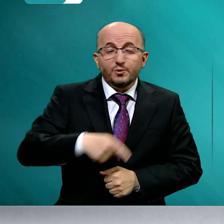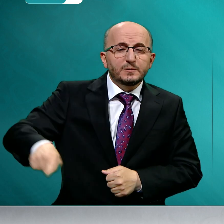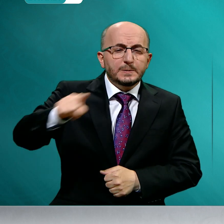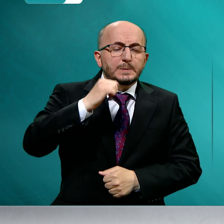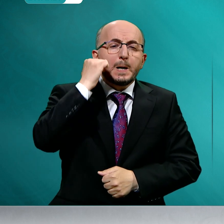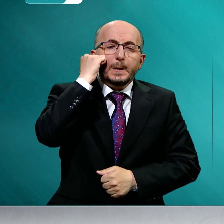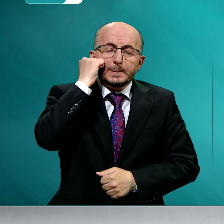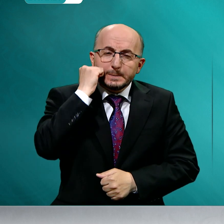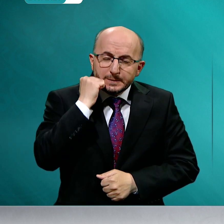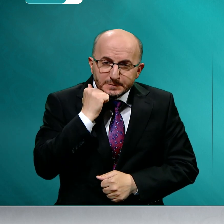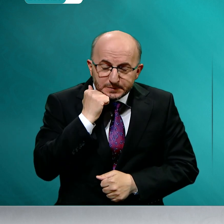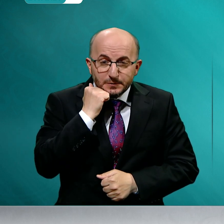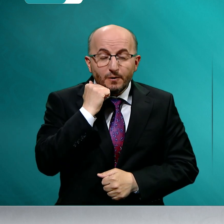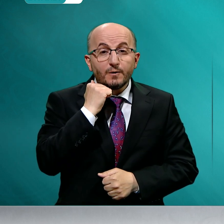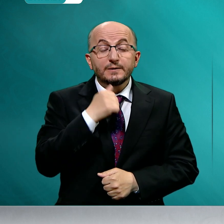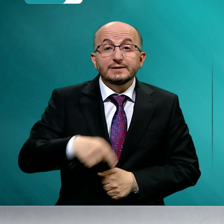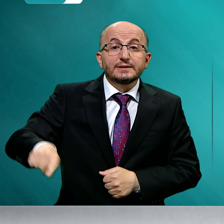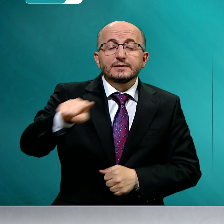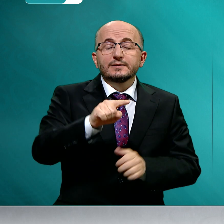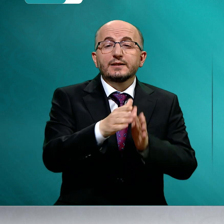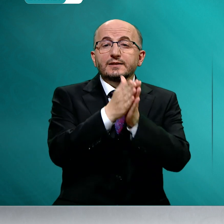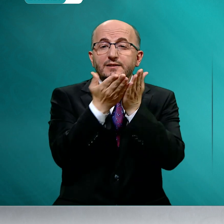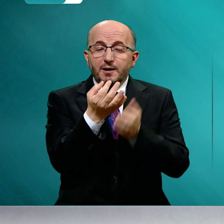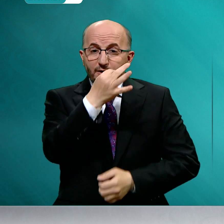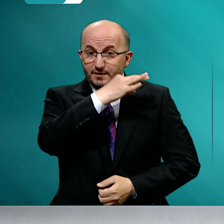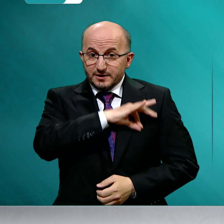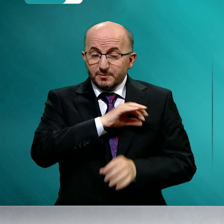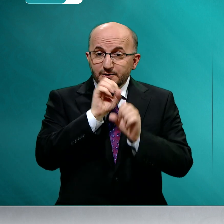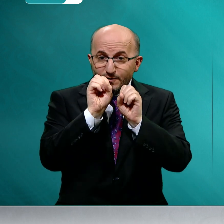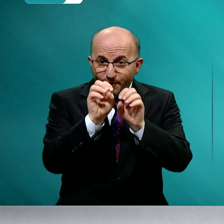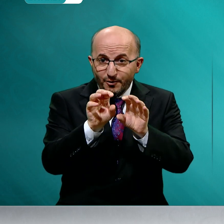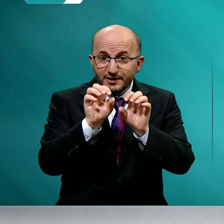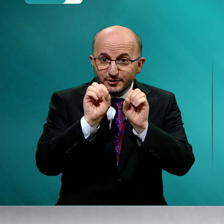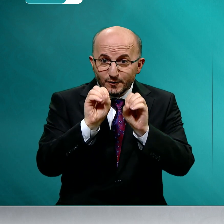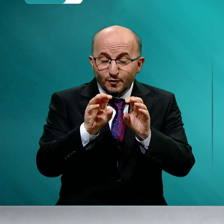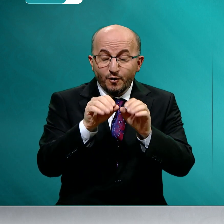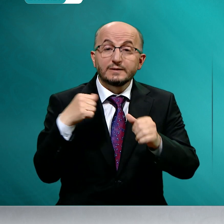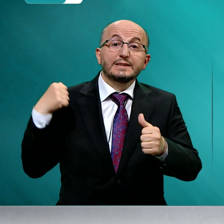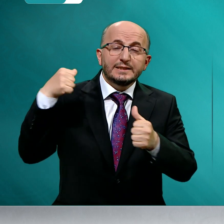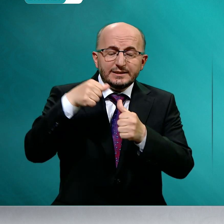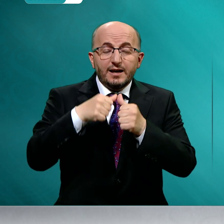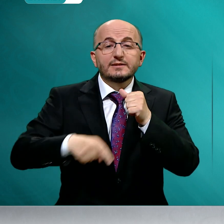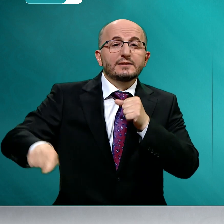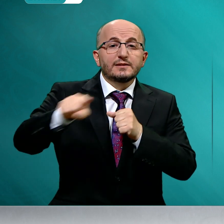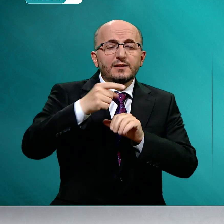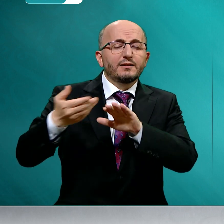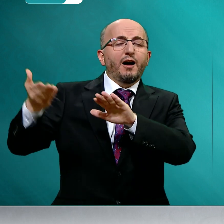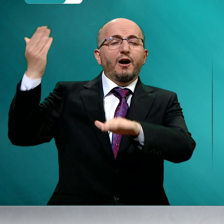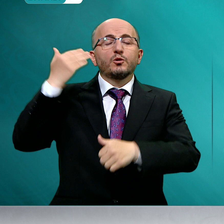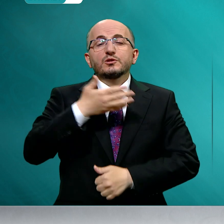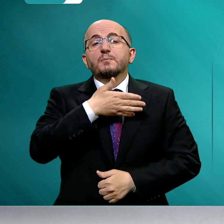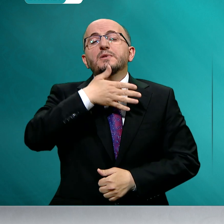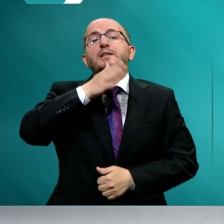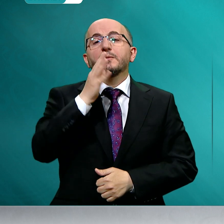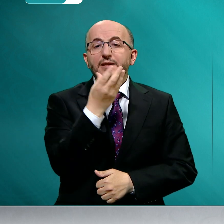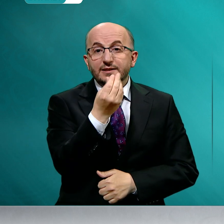arıtıp temizliyor, size kitabı ve hikmeti öğretiyor, yine size daha önce